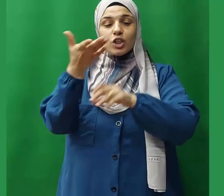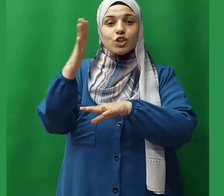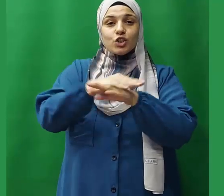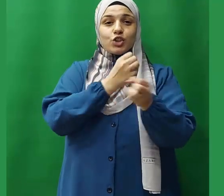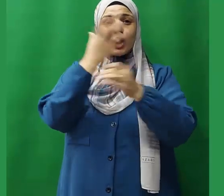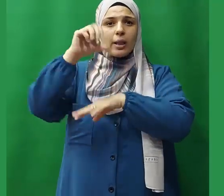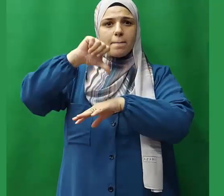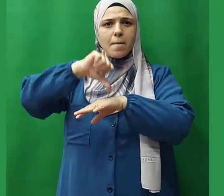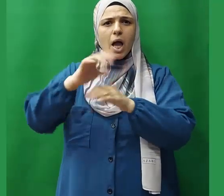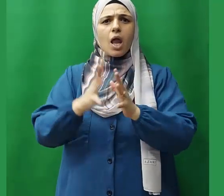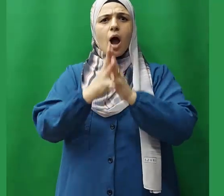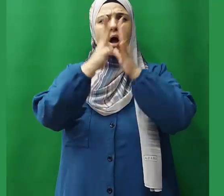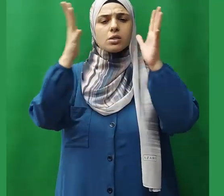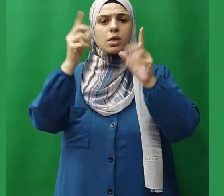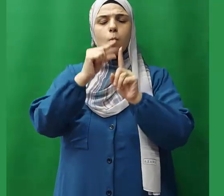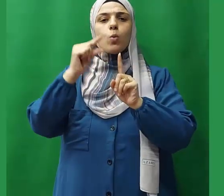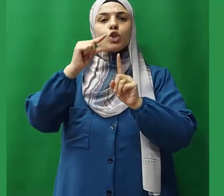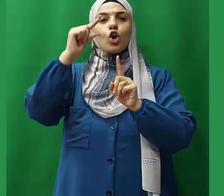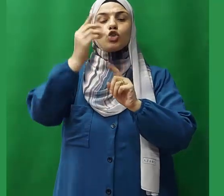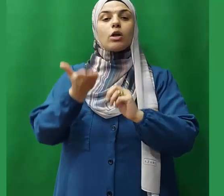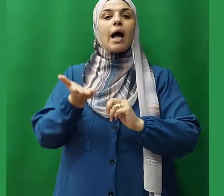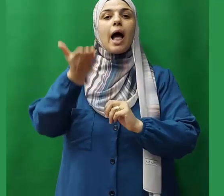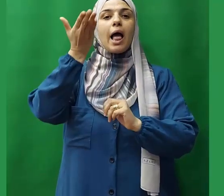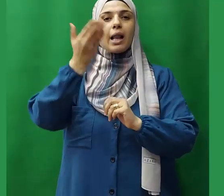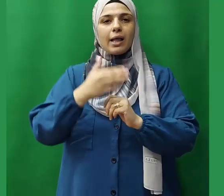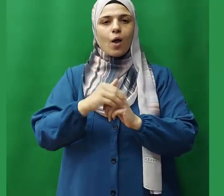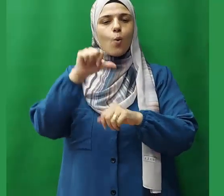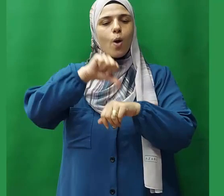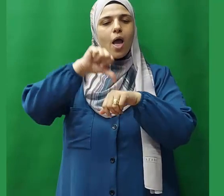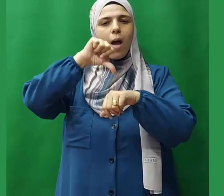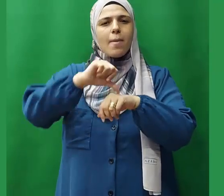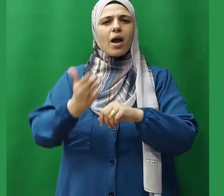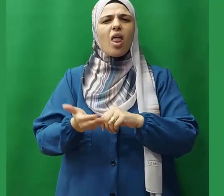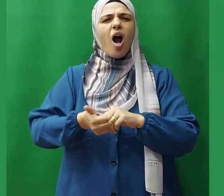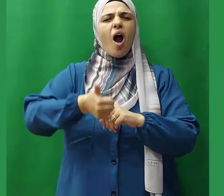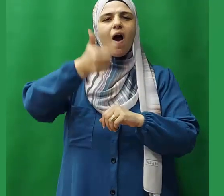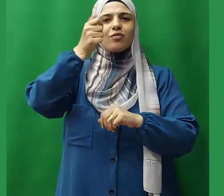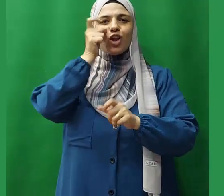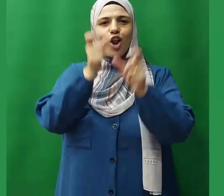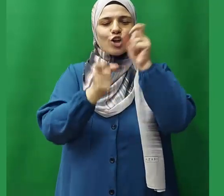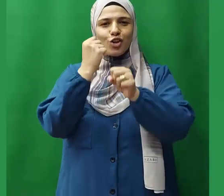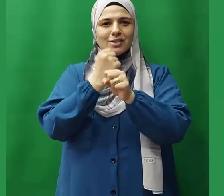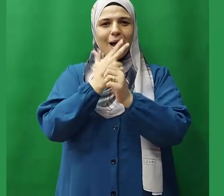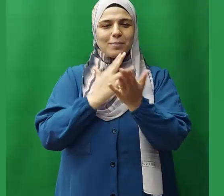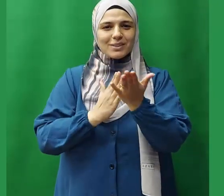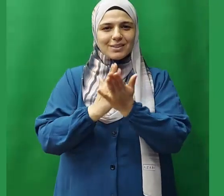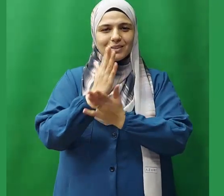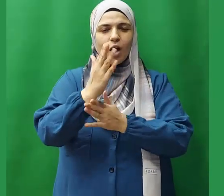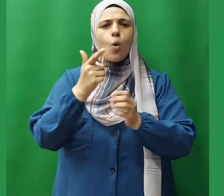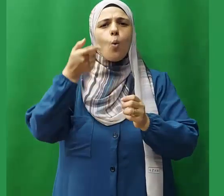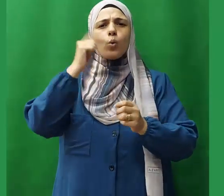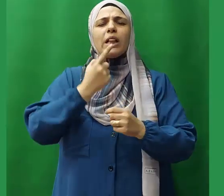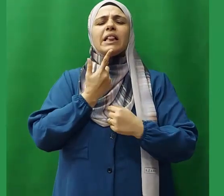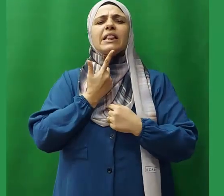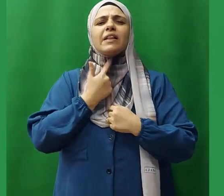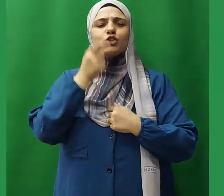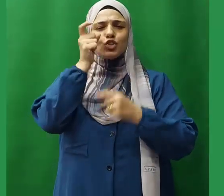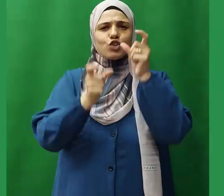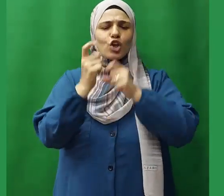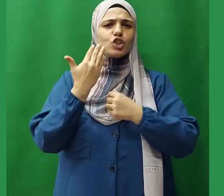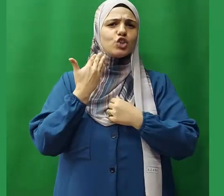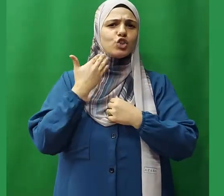الشهاده منزله عظيمه ودرجه عاليه وهي اسمى غايات النبلاء واعظم امنيات